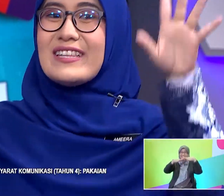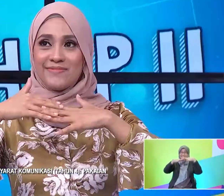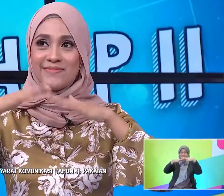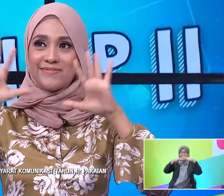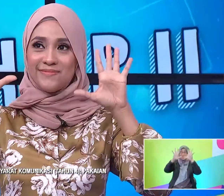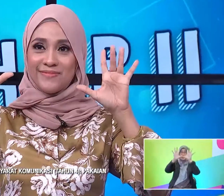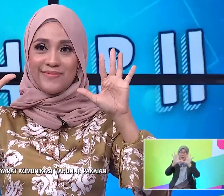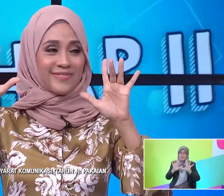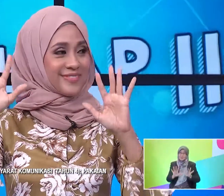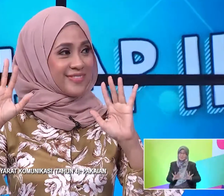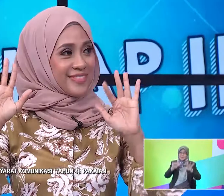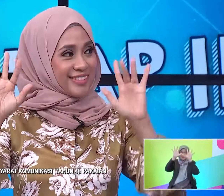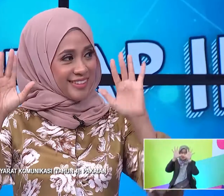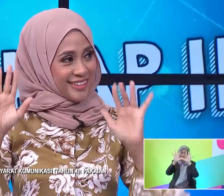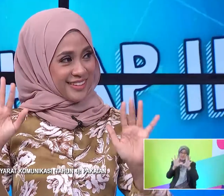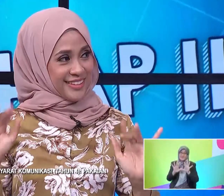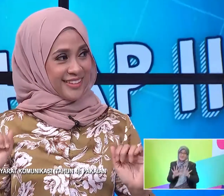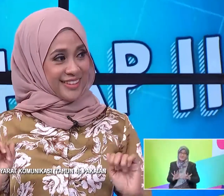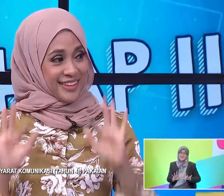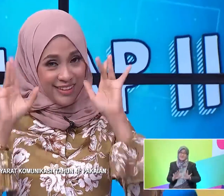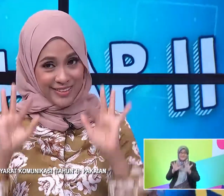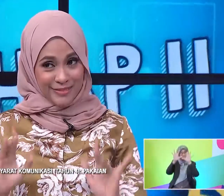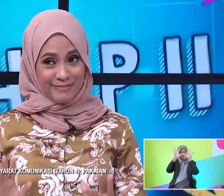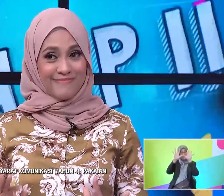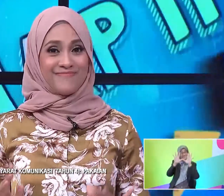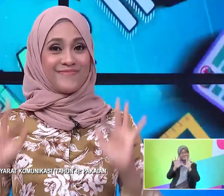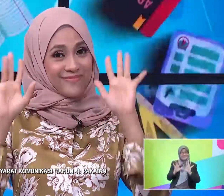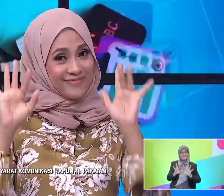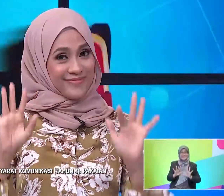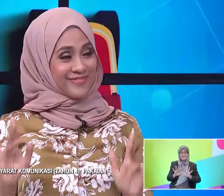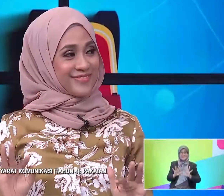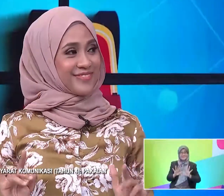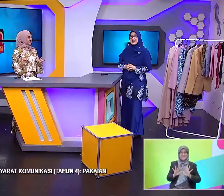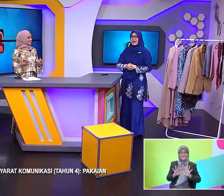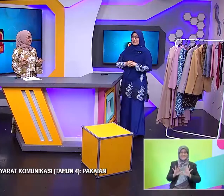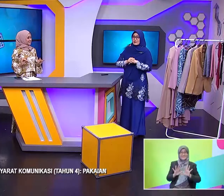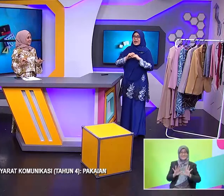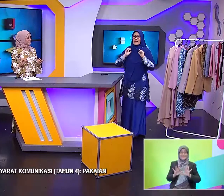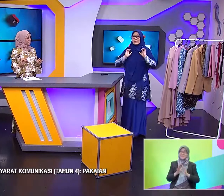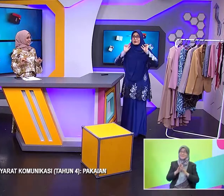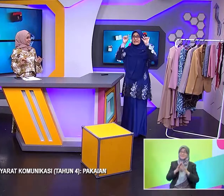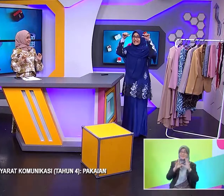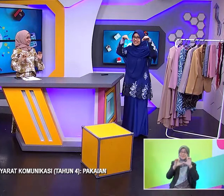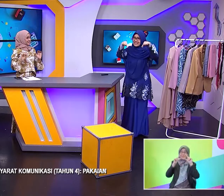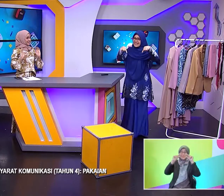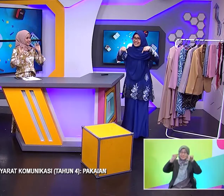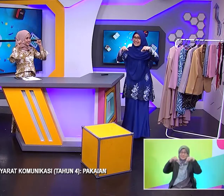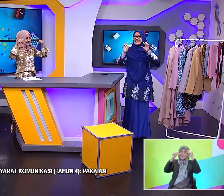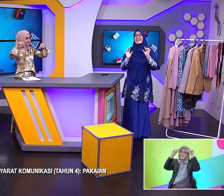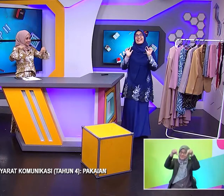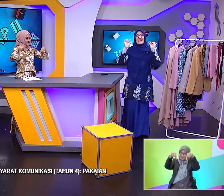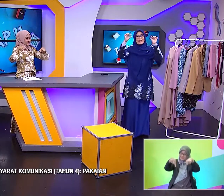ku takut tenggelam ku takut tenggelam lalu aku sih